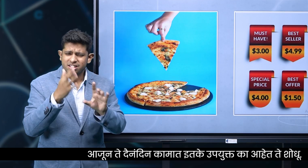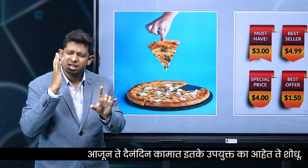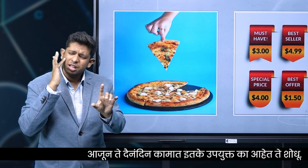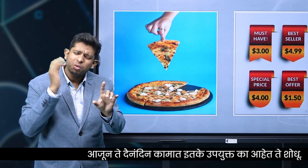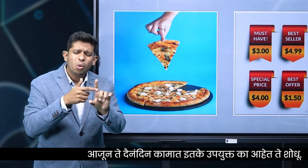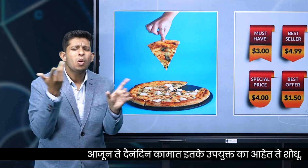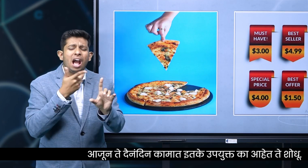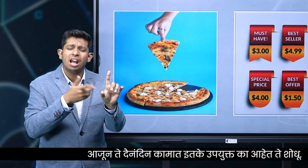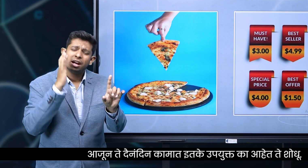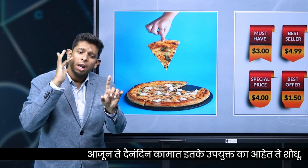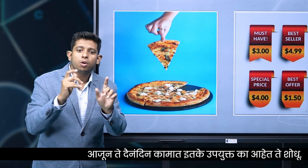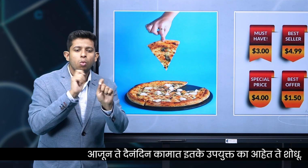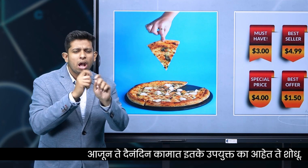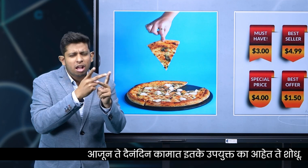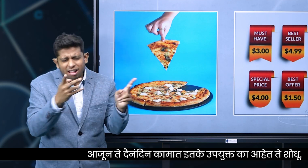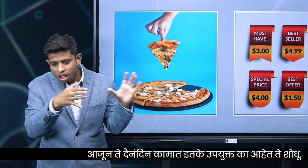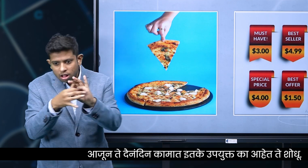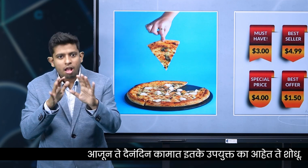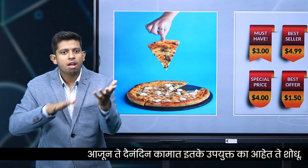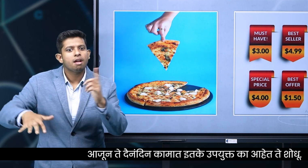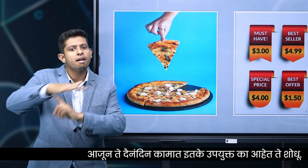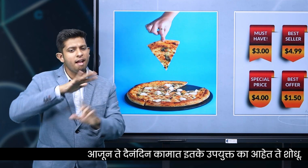दैनंदिन कामात इतके उपयुक्त का आहेत ते शोधू.